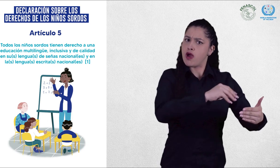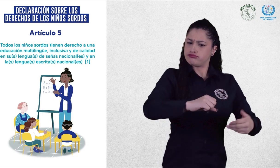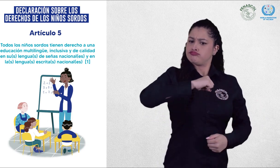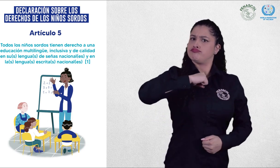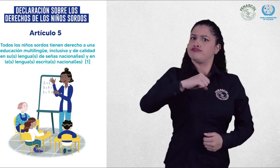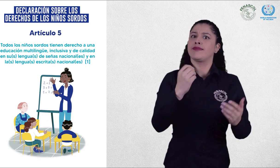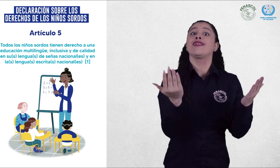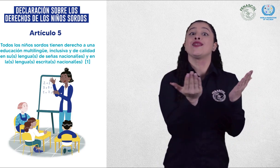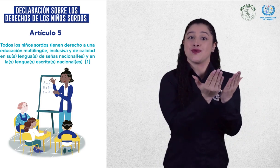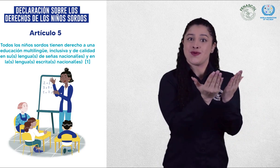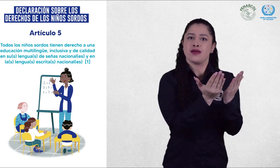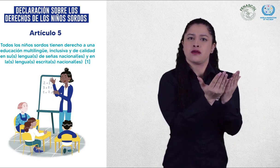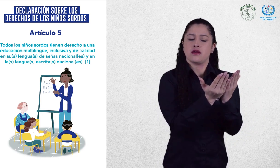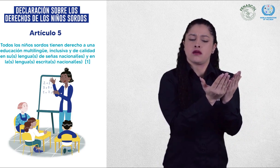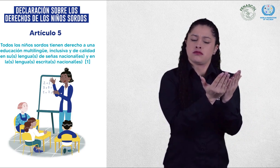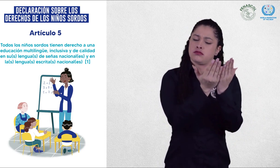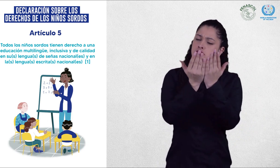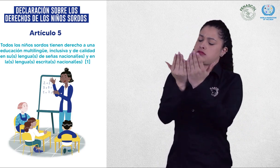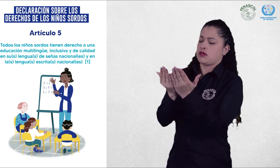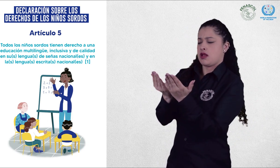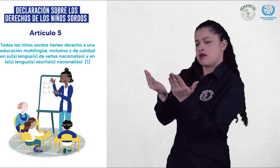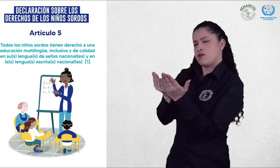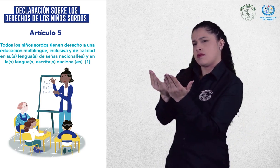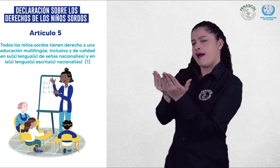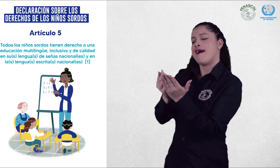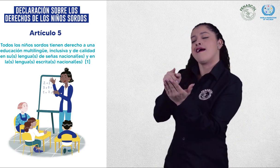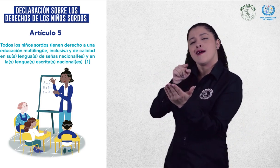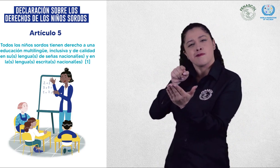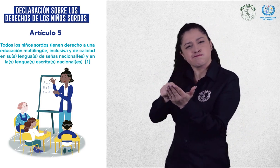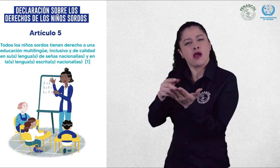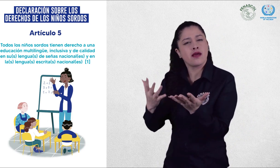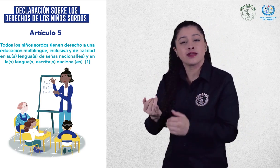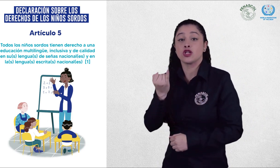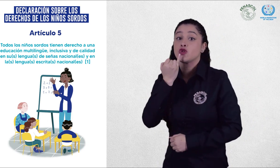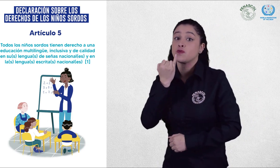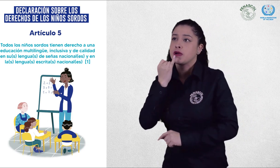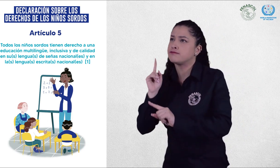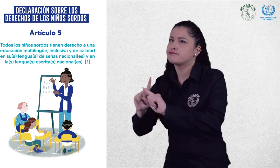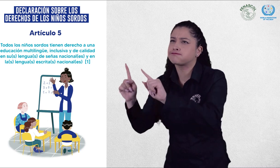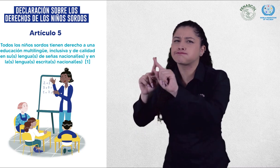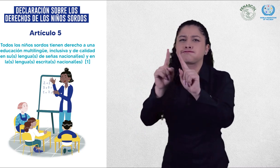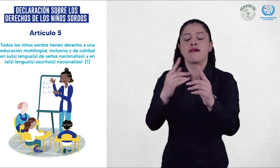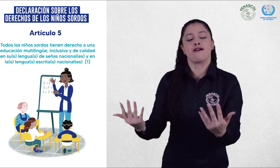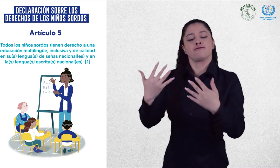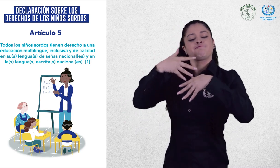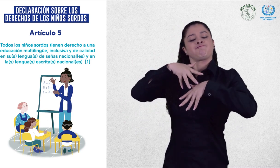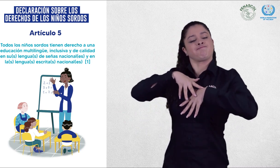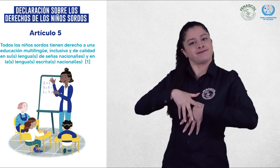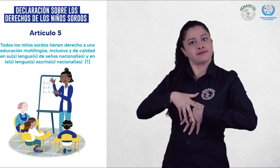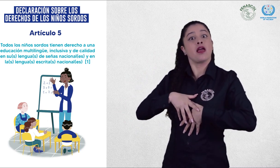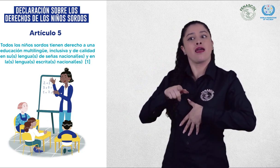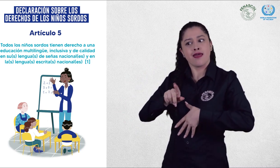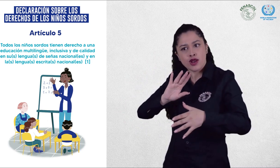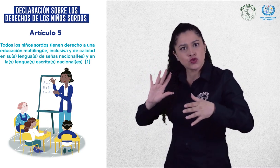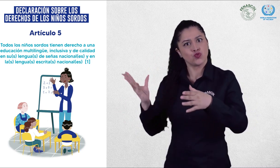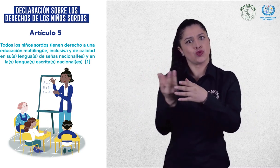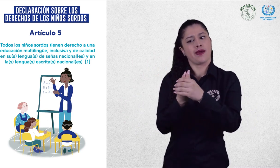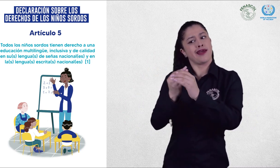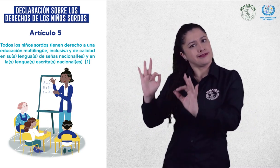Todos los niños sordos tienen derecho a una educación multilingüe, inclusiva y de calidad en sus lenguas de